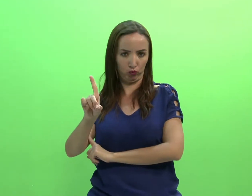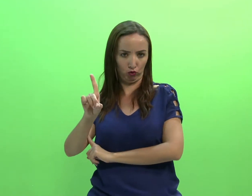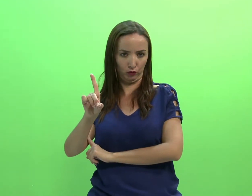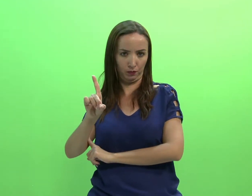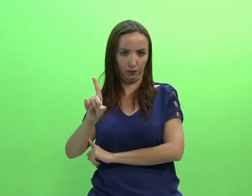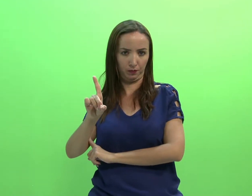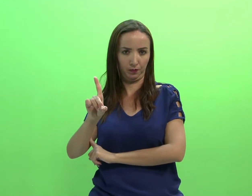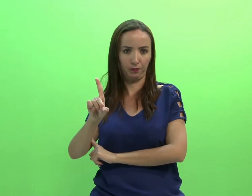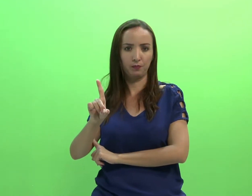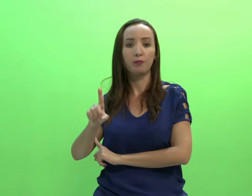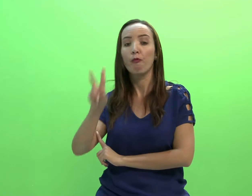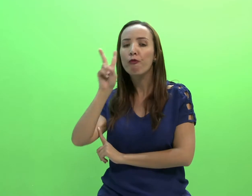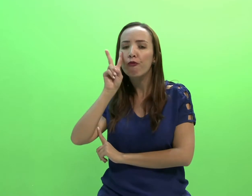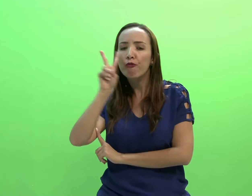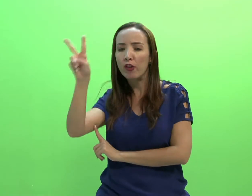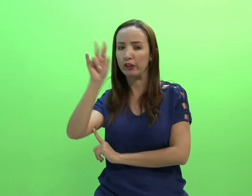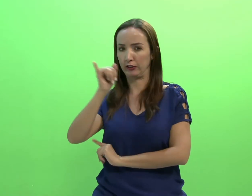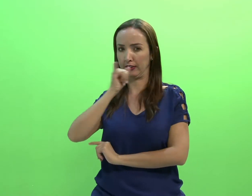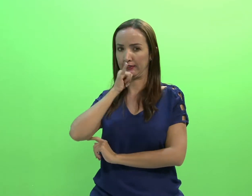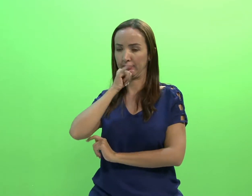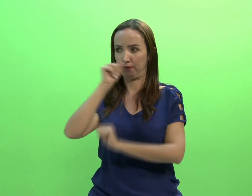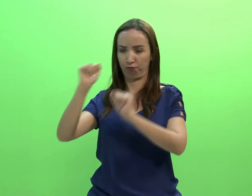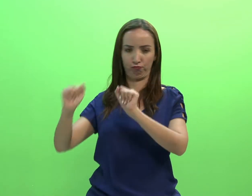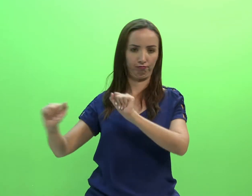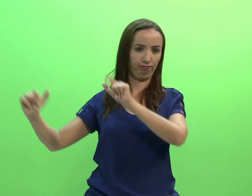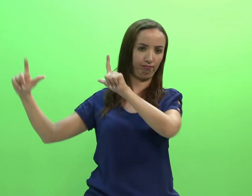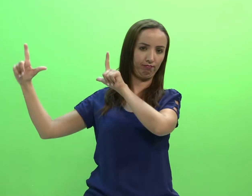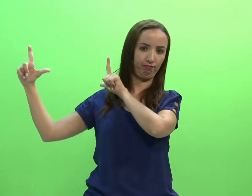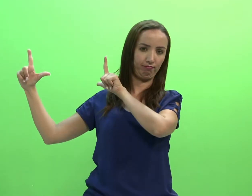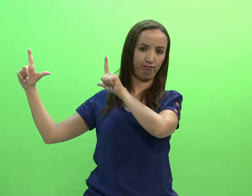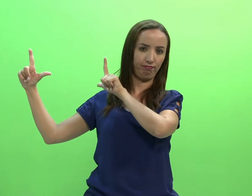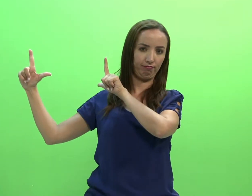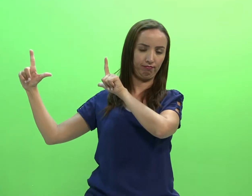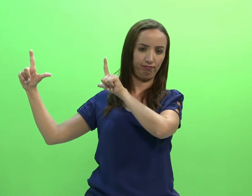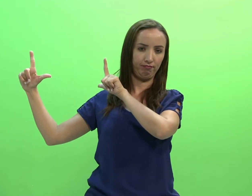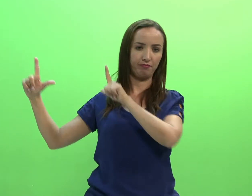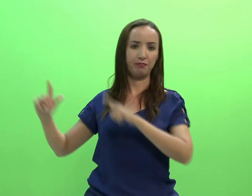Deve-se usar a palavra apud. Vejam.